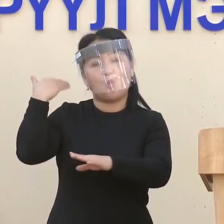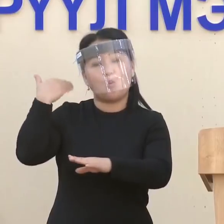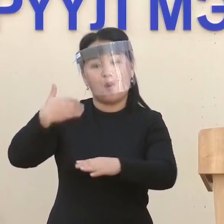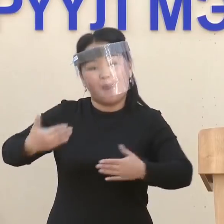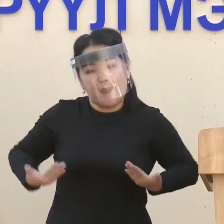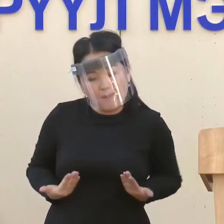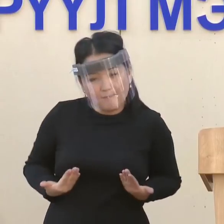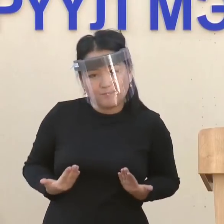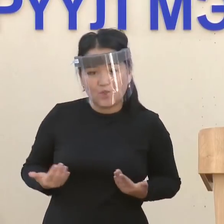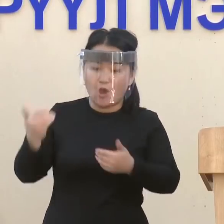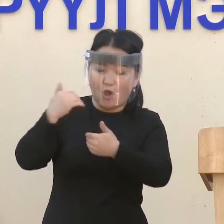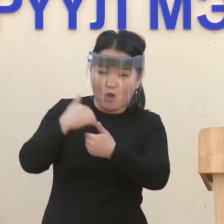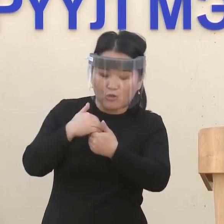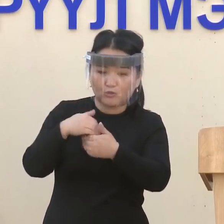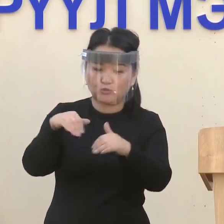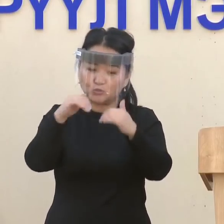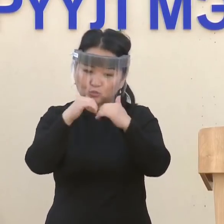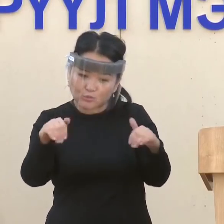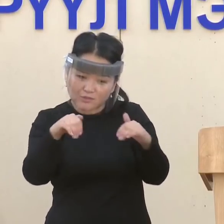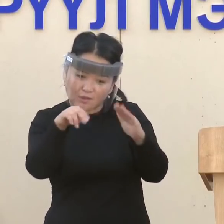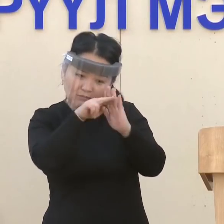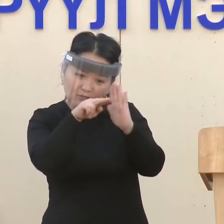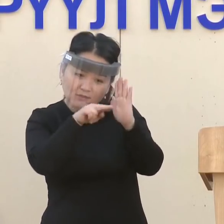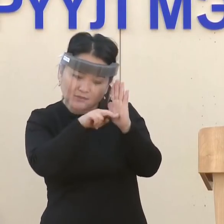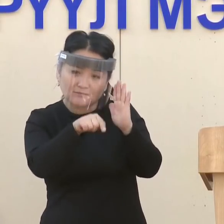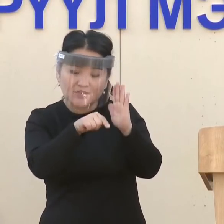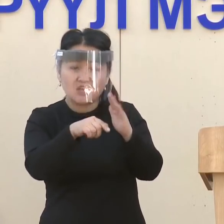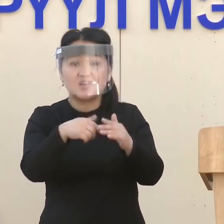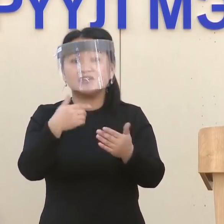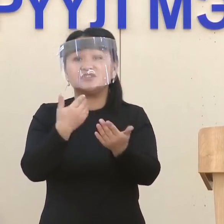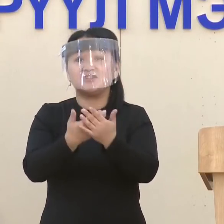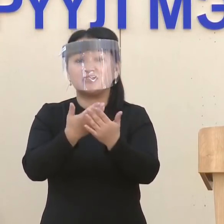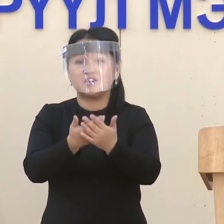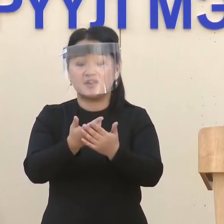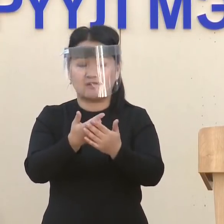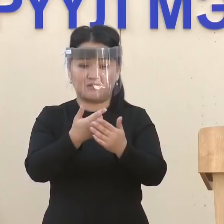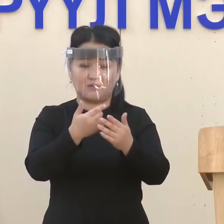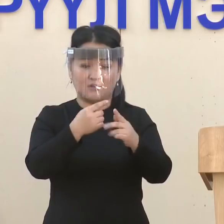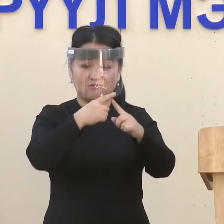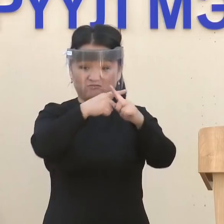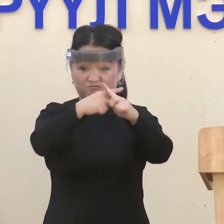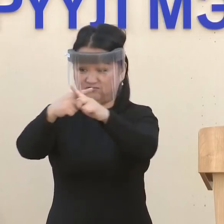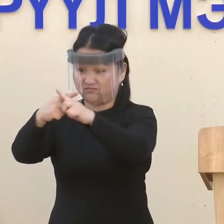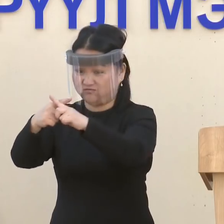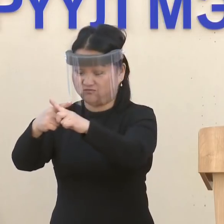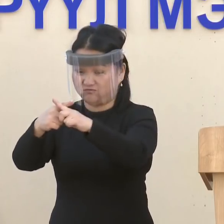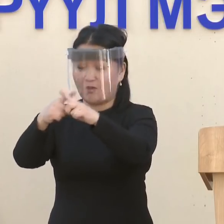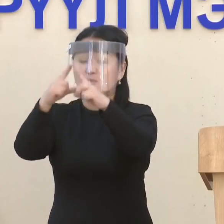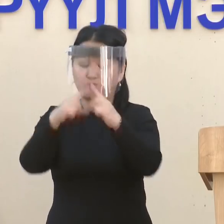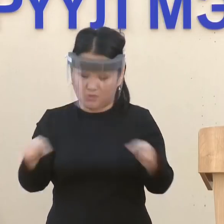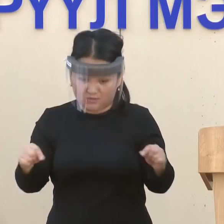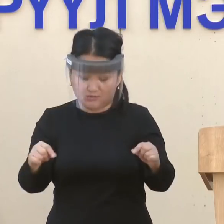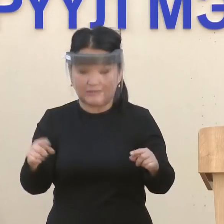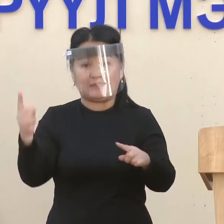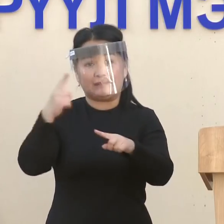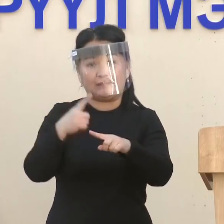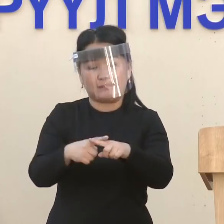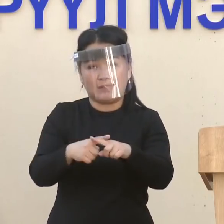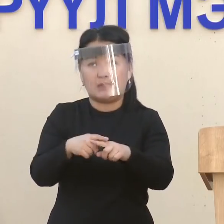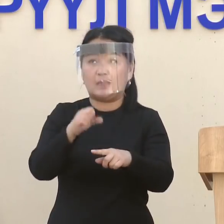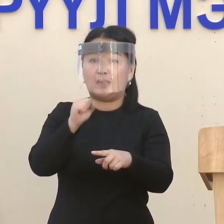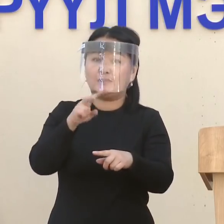дэглэм одоо хэрэгтэй. Тэгээгүй бол гинт одоо хөл хорионы дэглэмээс энгийн амьдрал руу одоо ороход бас алдаж онох, дахиад эргэж өвчл